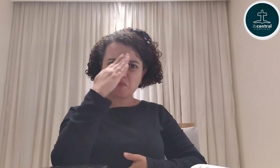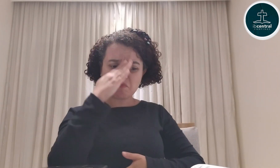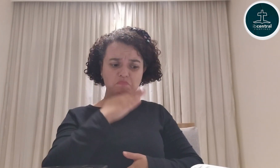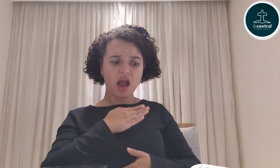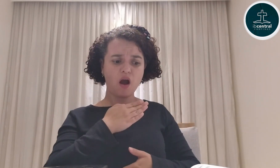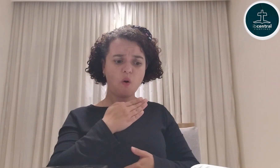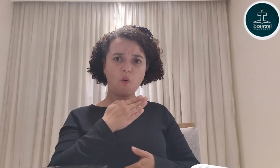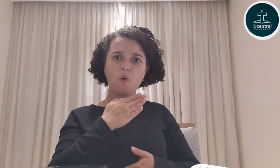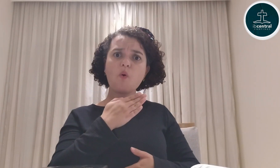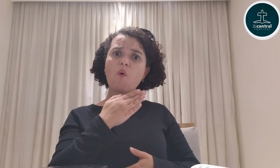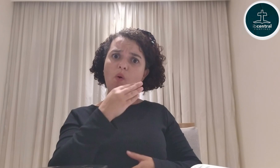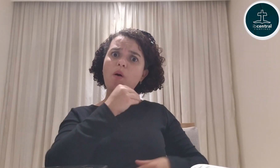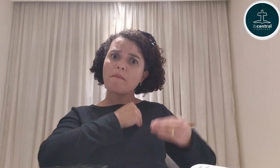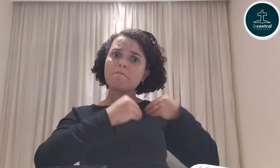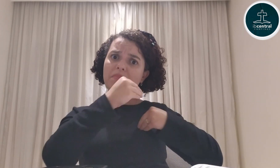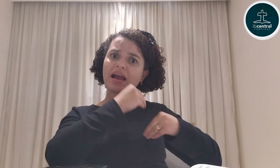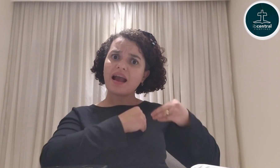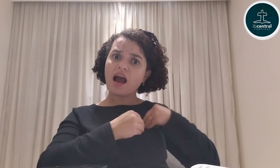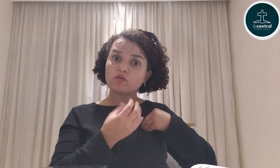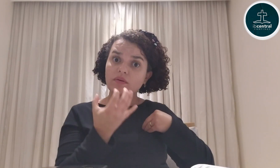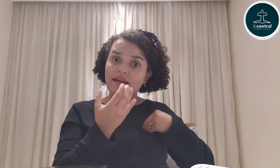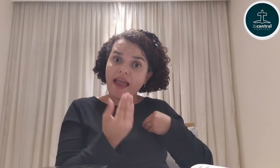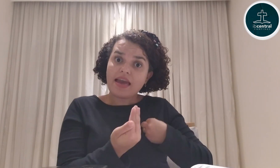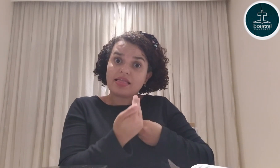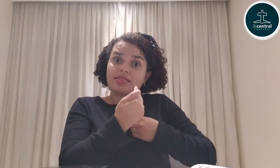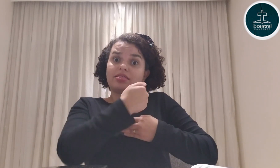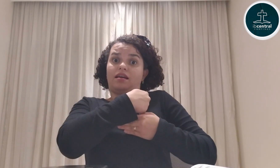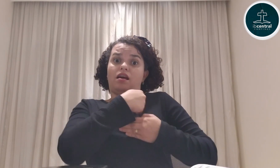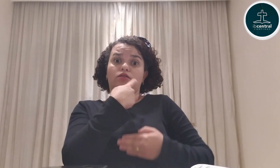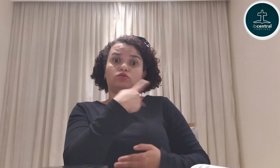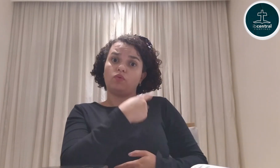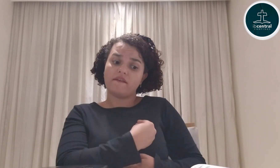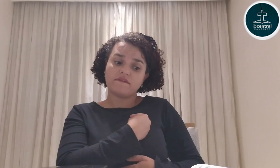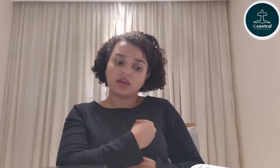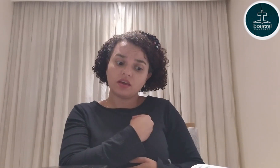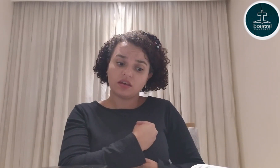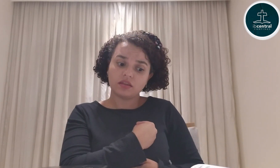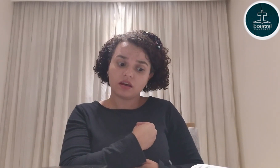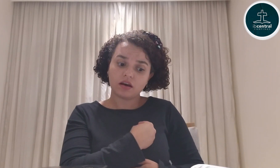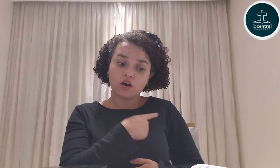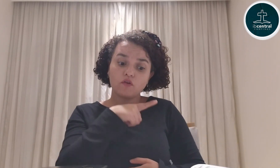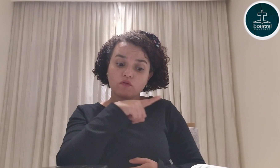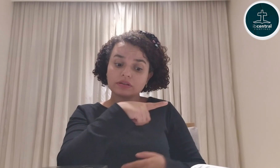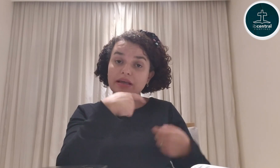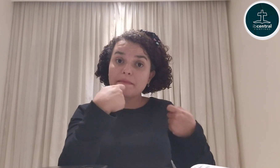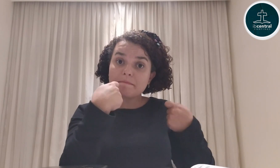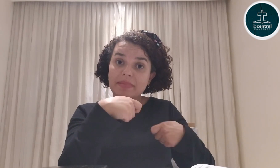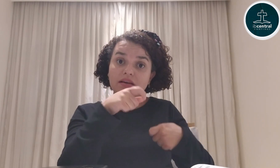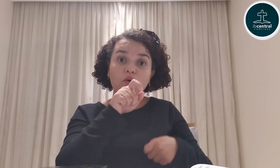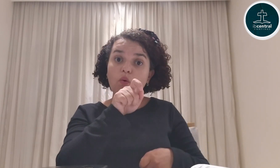se você, Caim, fizer errado, fizer o mal, o pecado quer entrar na sua vida.